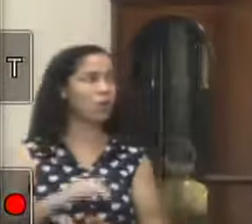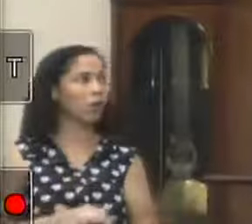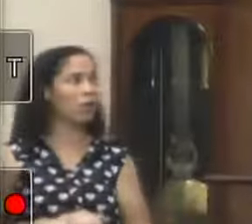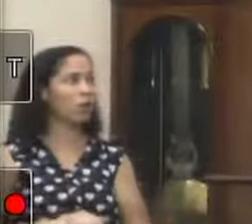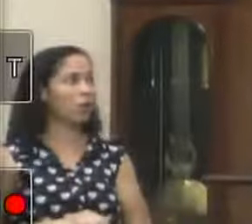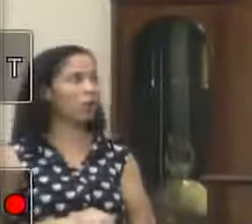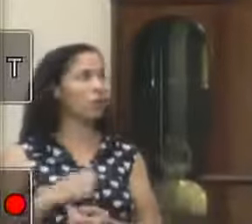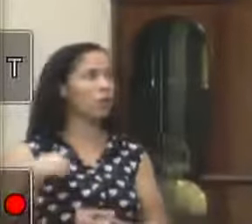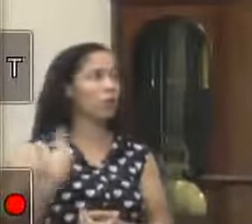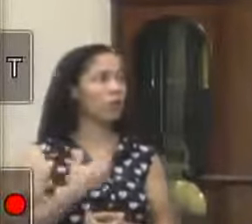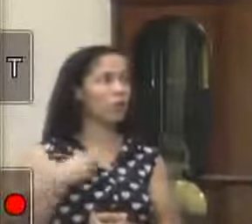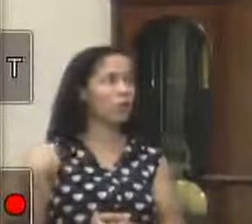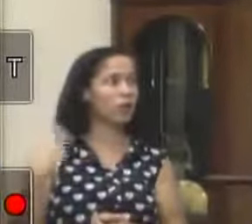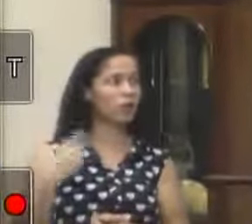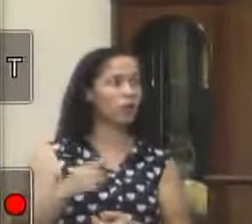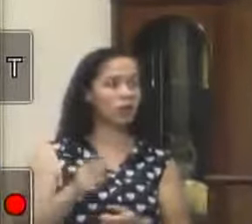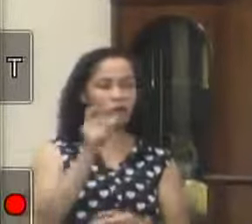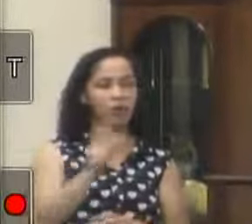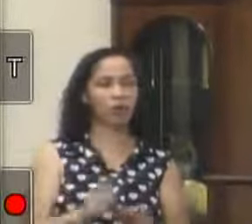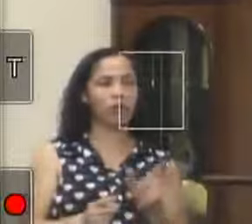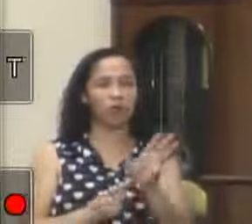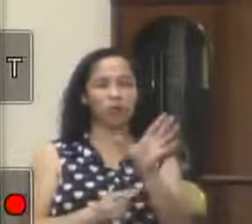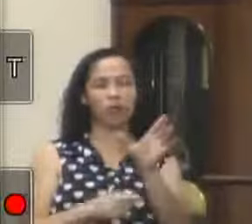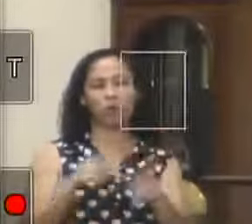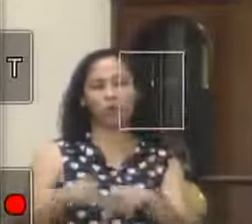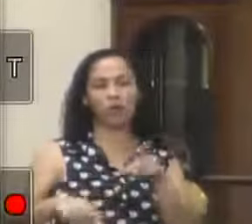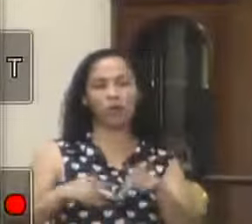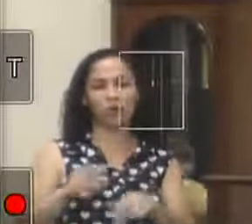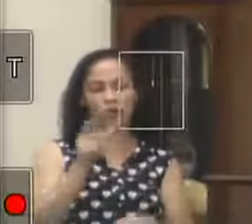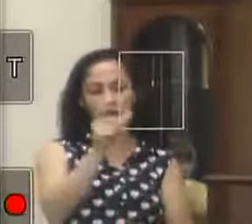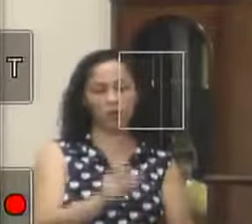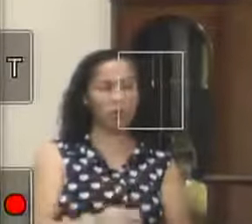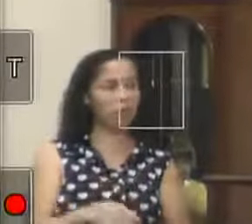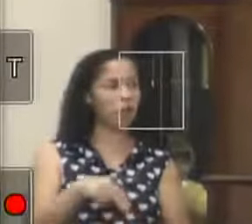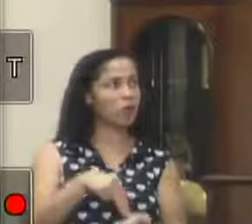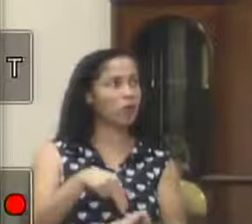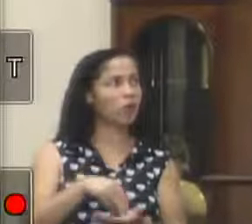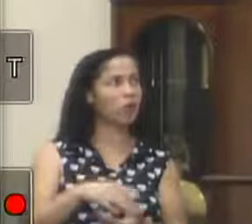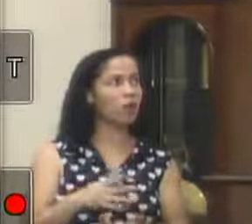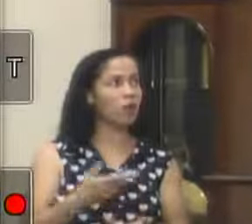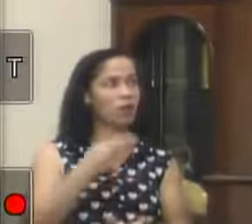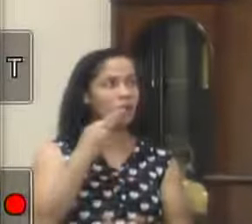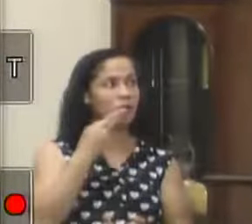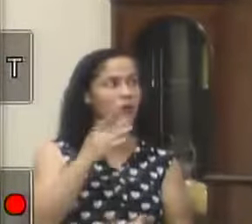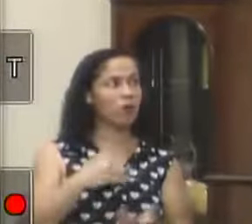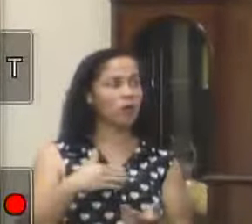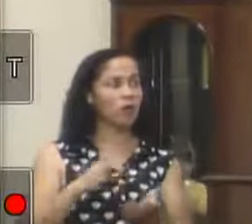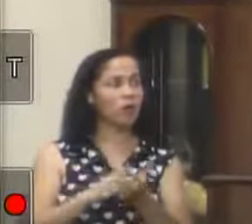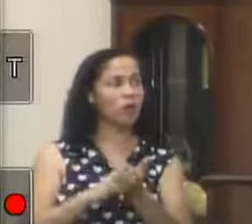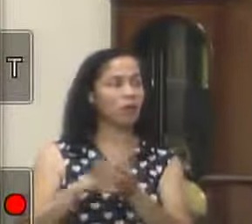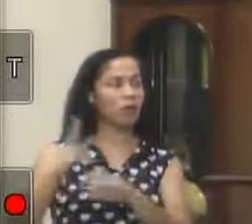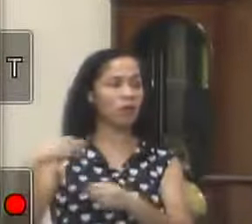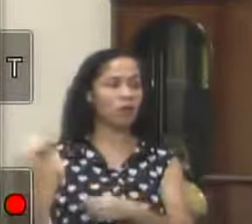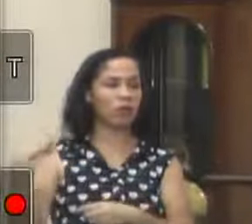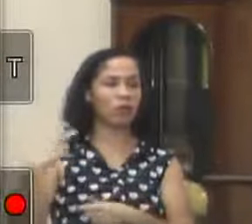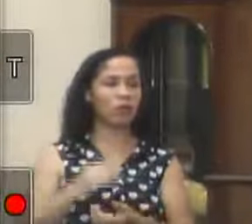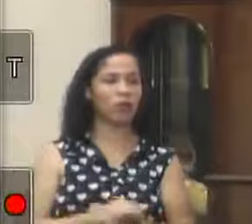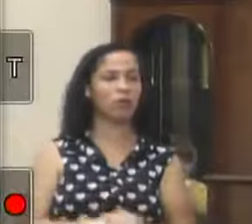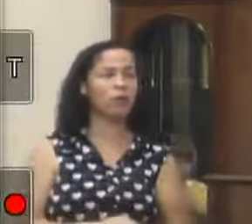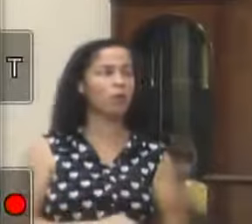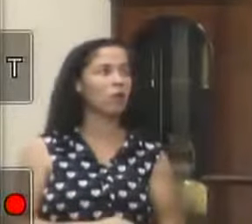nós como, né, representantes do povo, a gente tem que tomar um posicionamento. E eu aqui, claro, que parabenizo a casa toda,